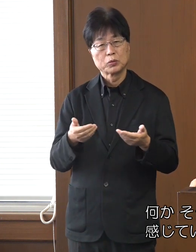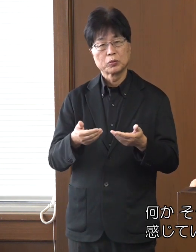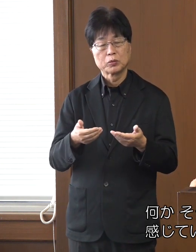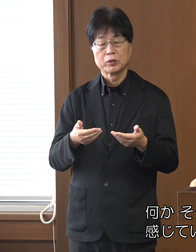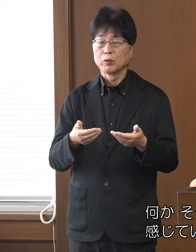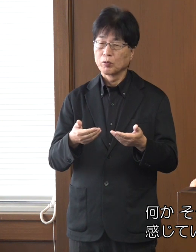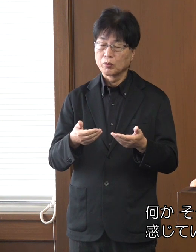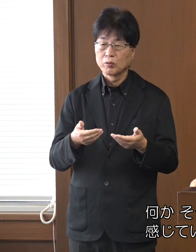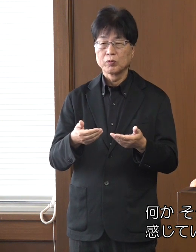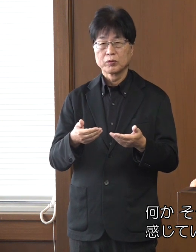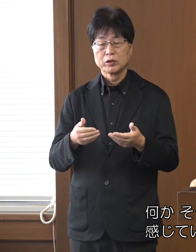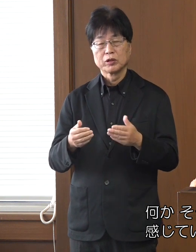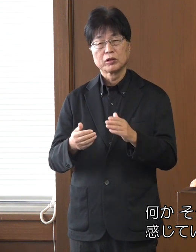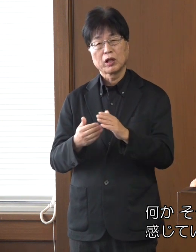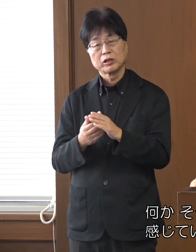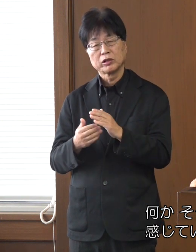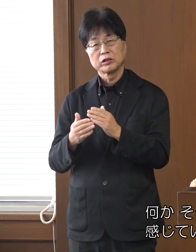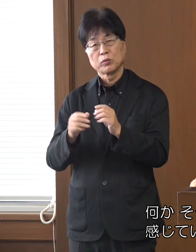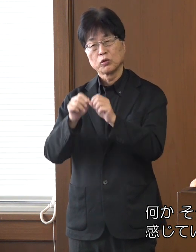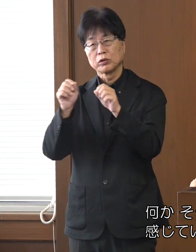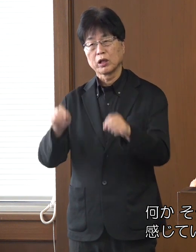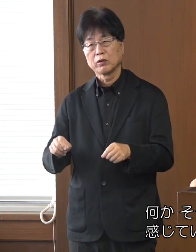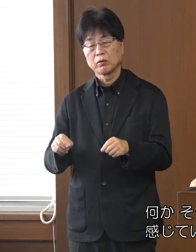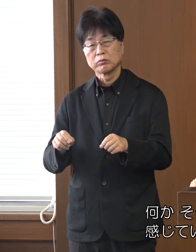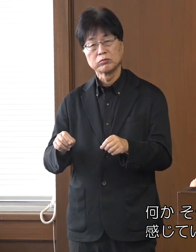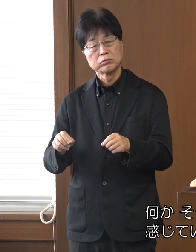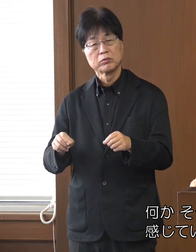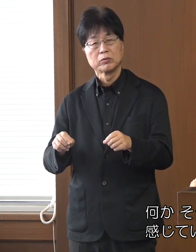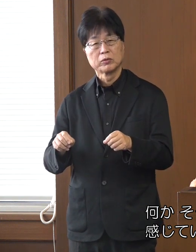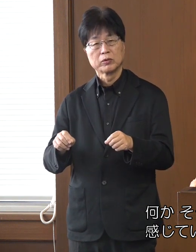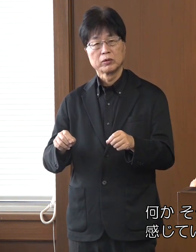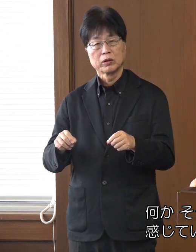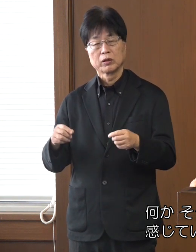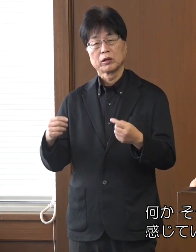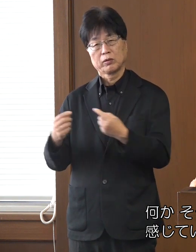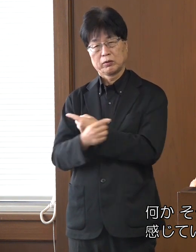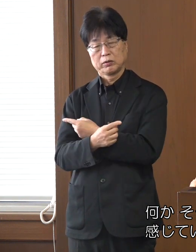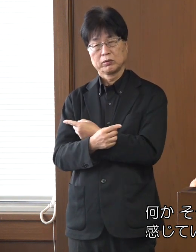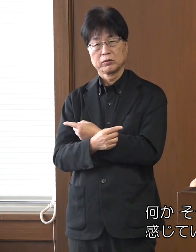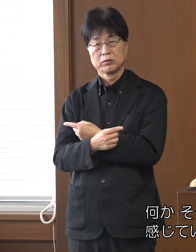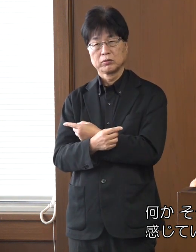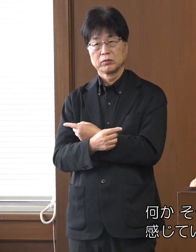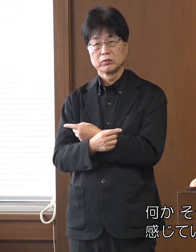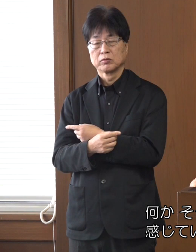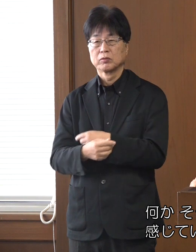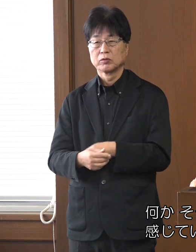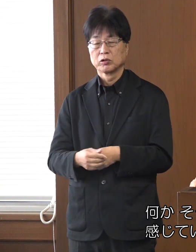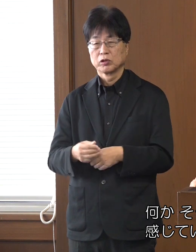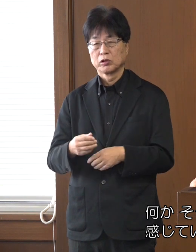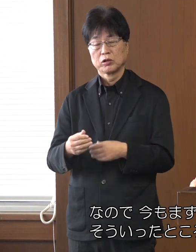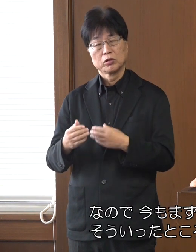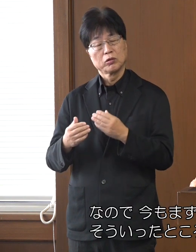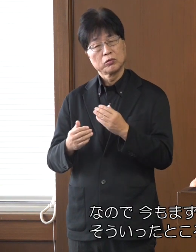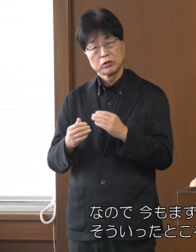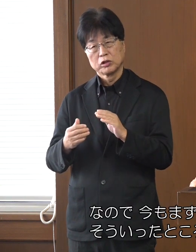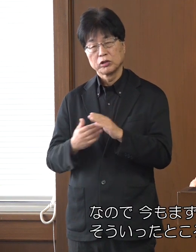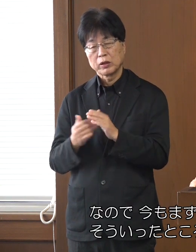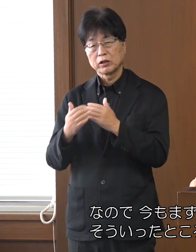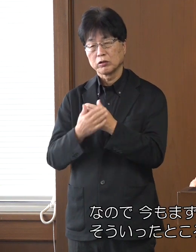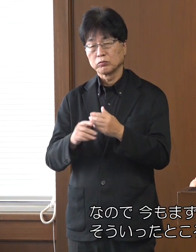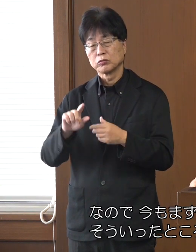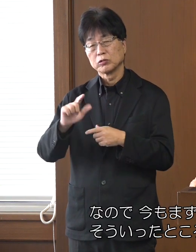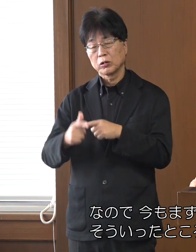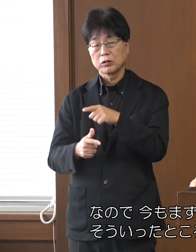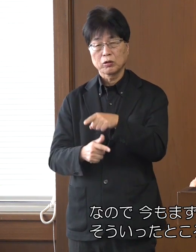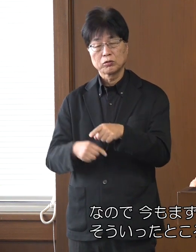かそういった危惧というか感じていたんです。なのでま